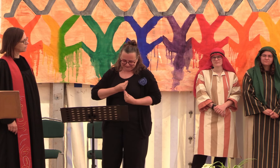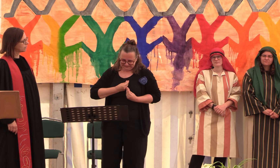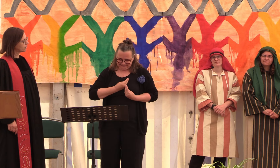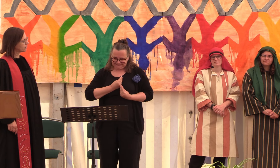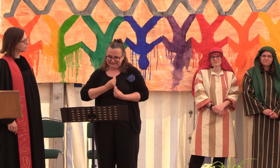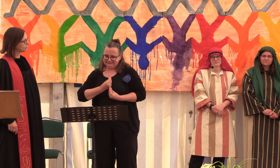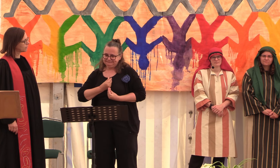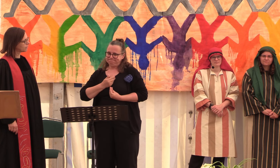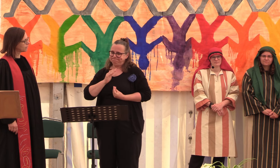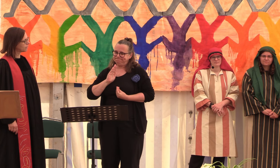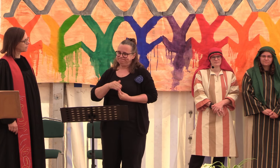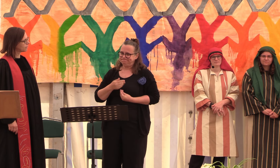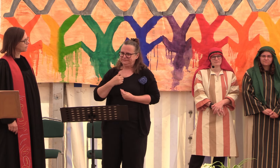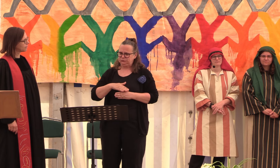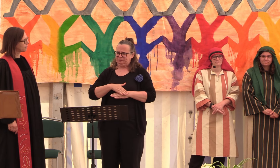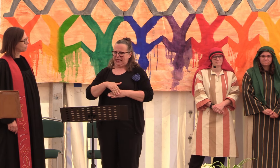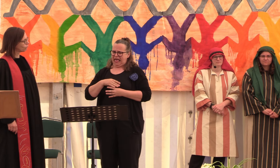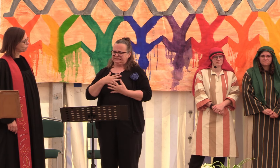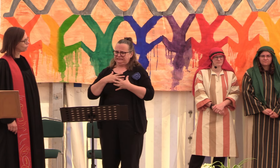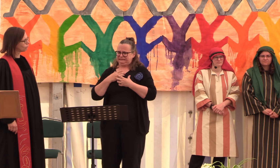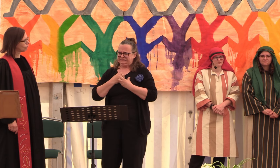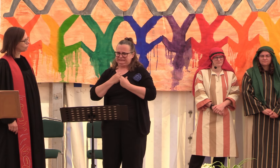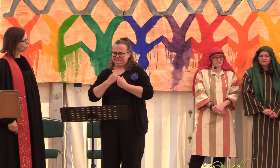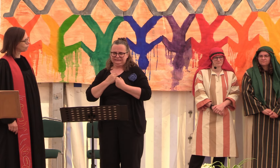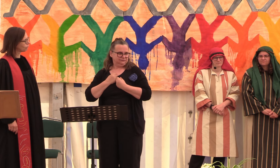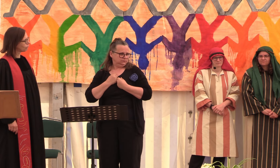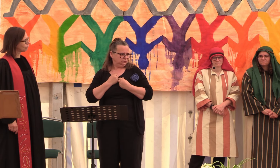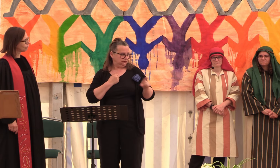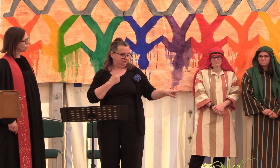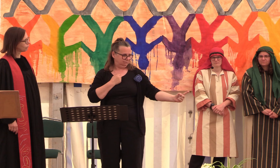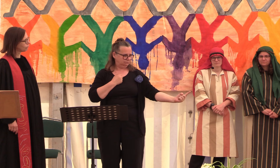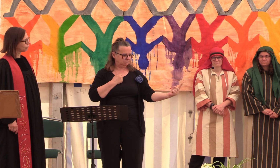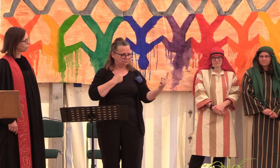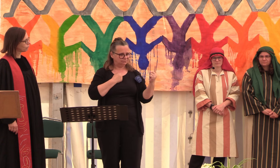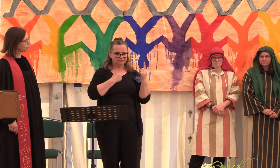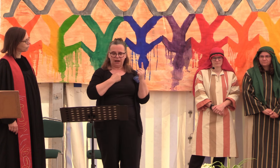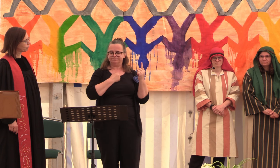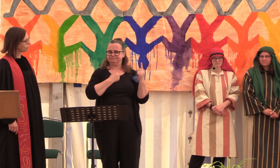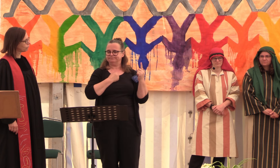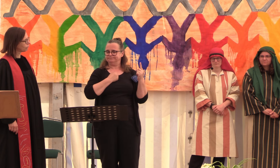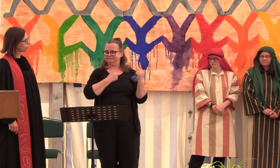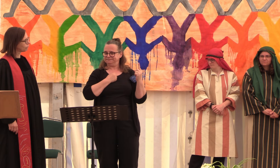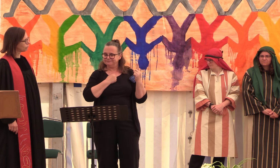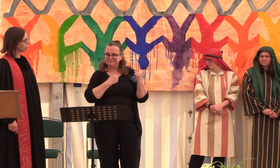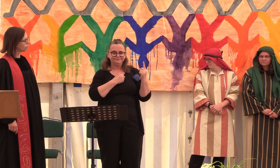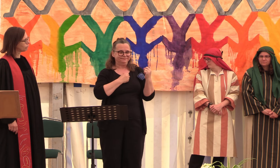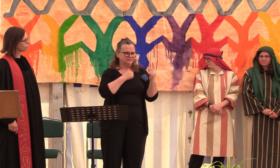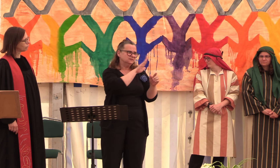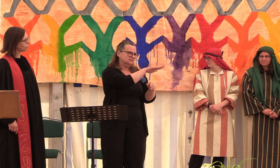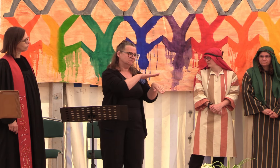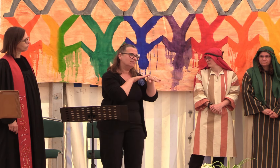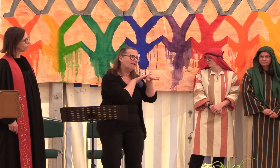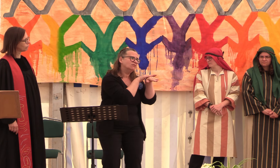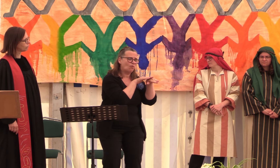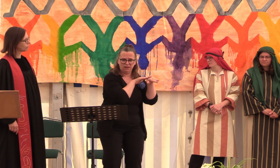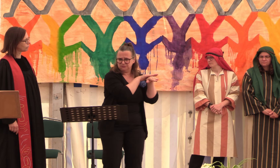weglaufen. Dann schaue ich in mein Herz und es tut mir leid. Mein Freund kommt zu